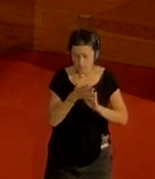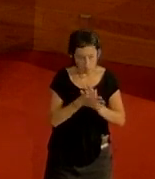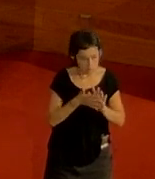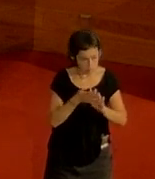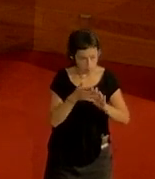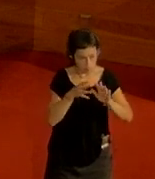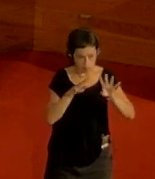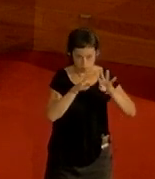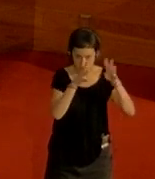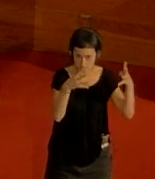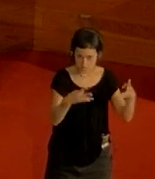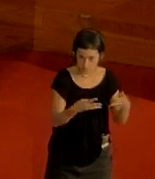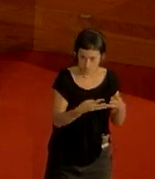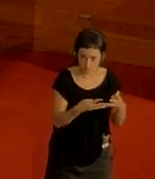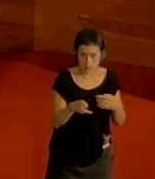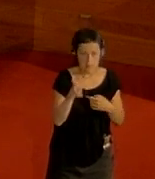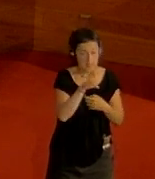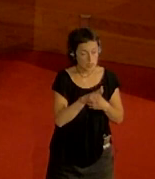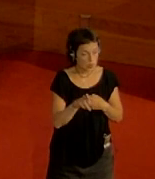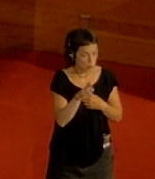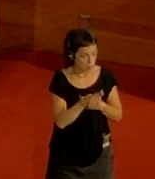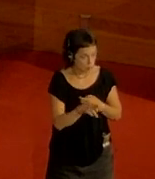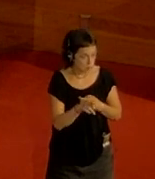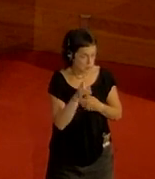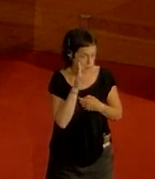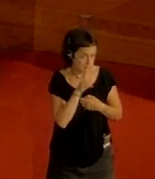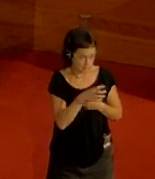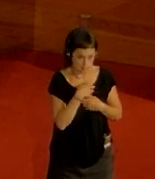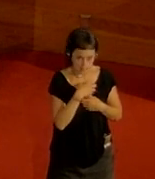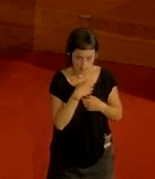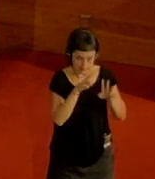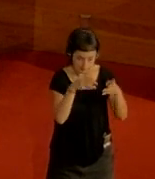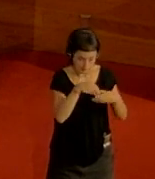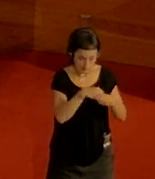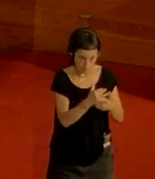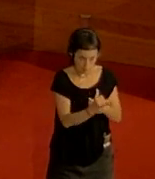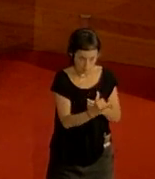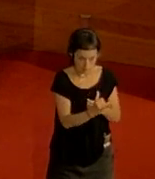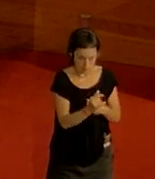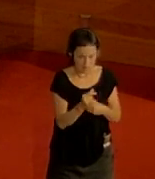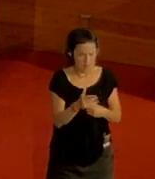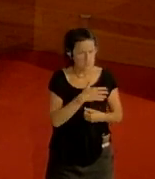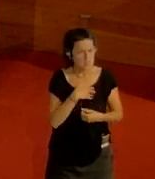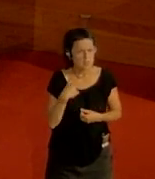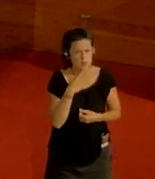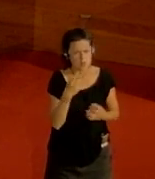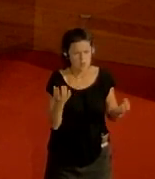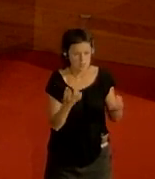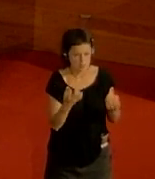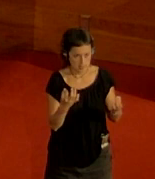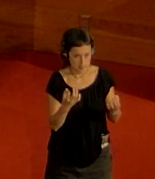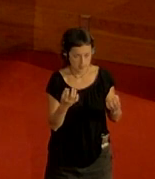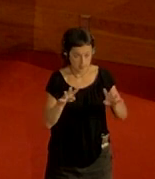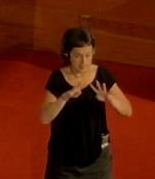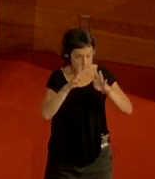eh de los bucles invisibles que predominan en internet nos estamos refiriendo a e a cómo en internet